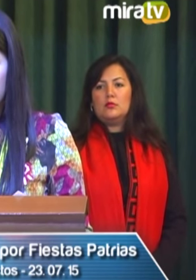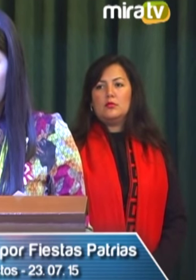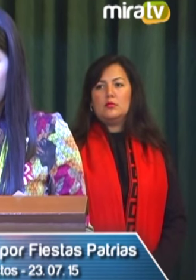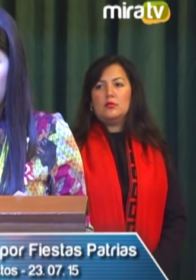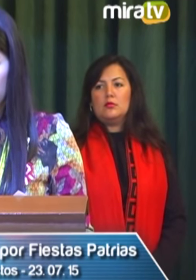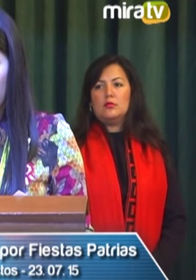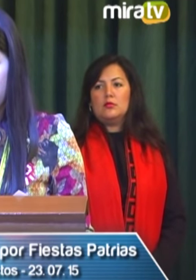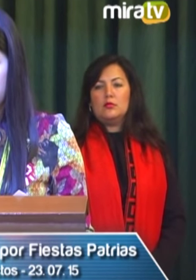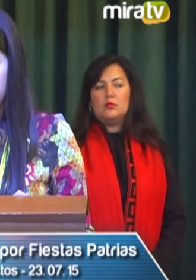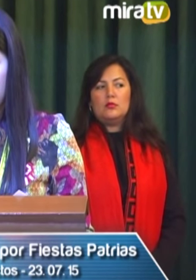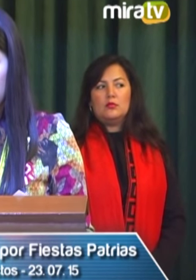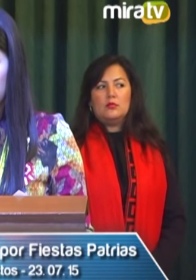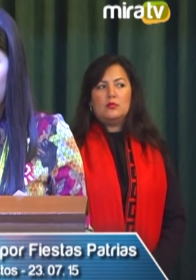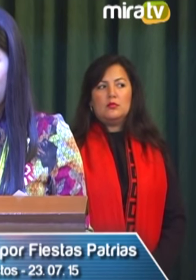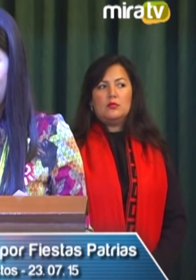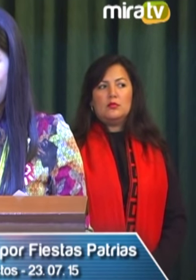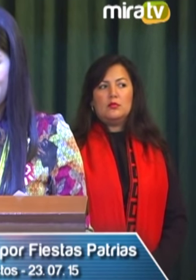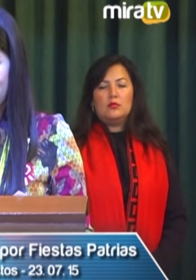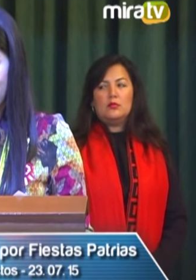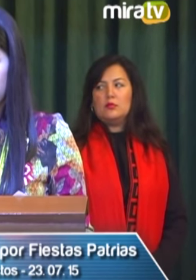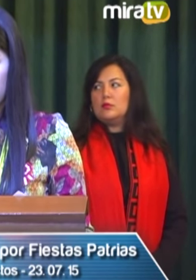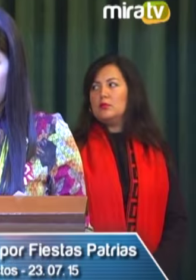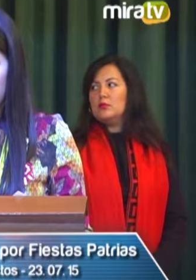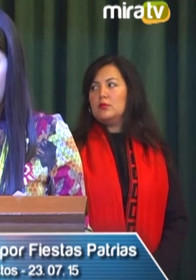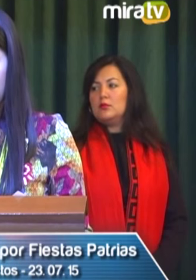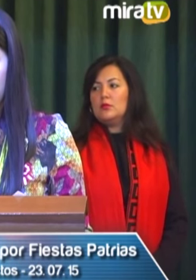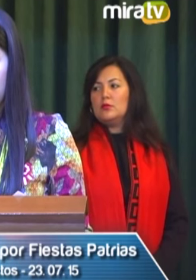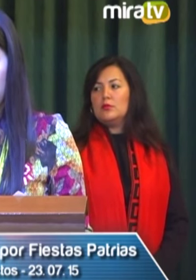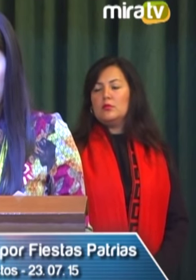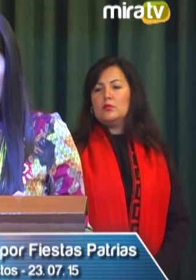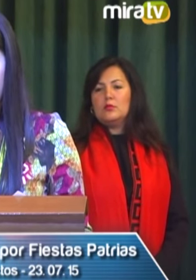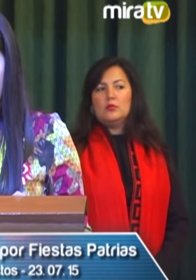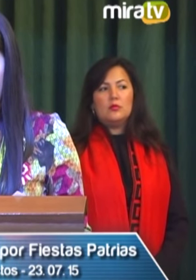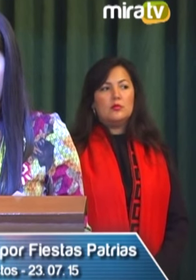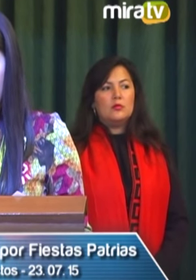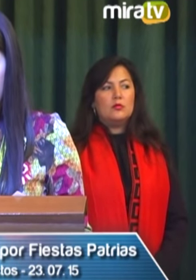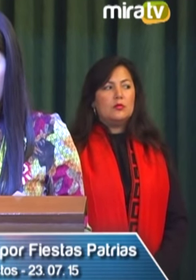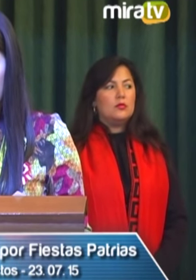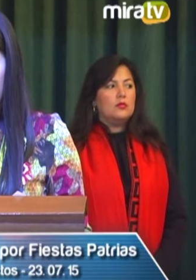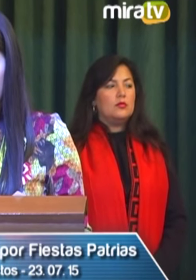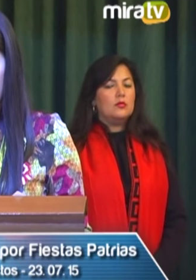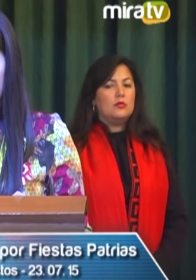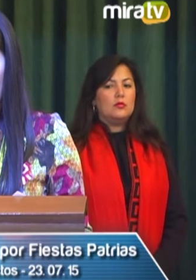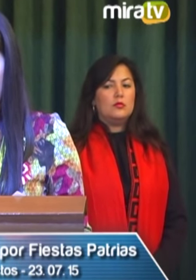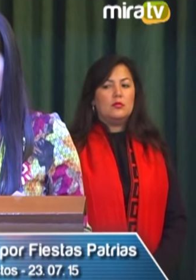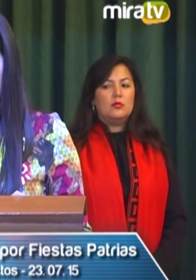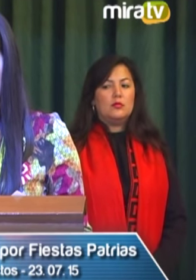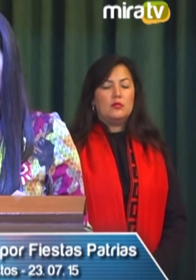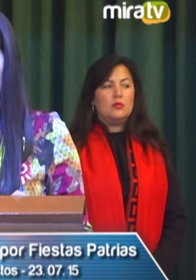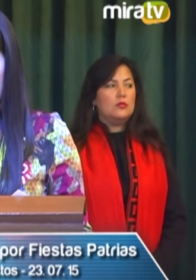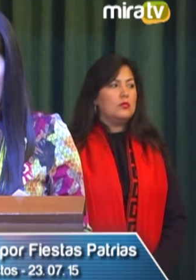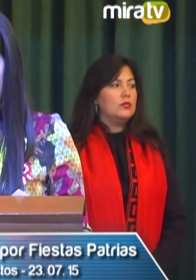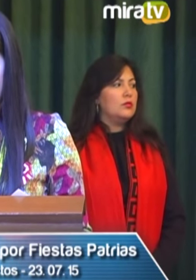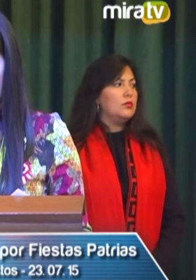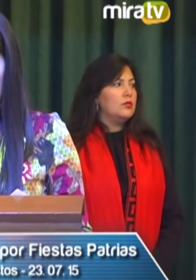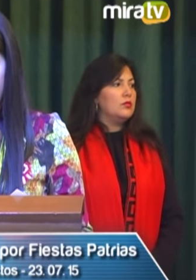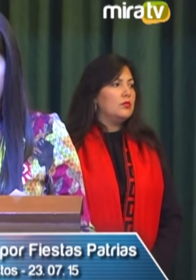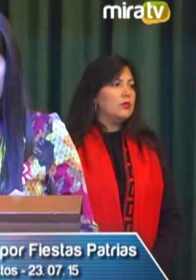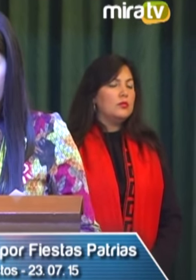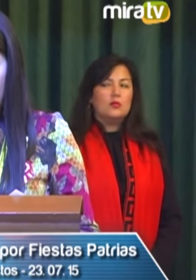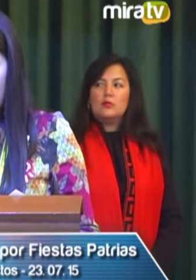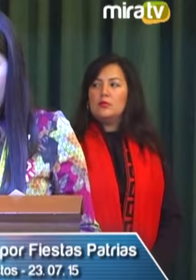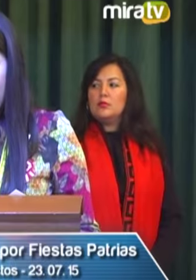la visión de los jueces sobre la realidad social, económica, inculcándoles un espíritu